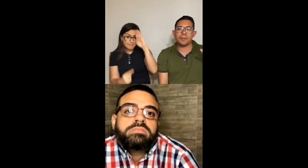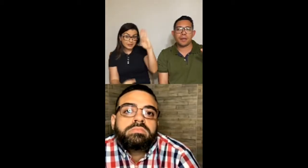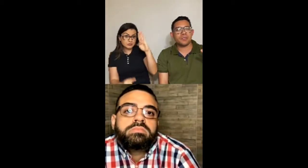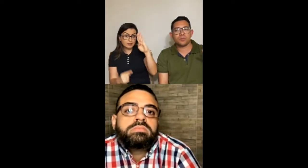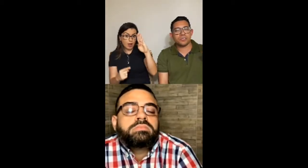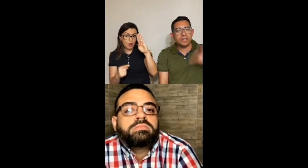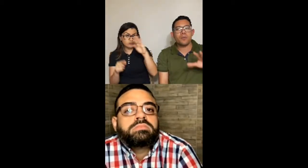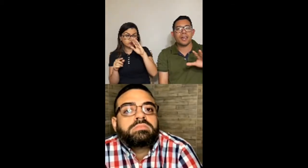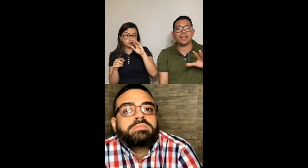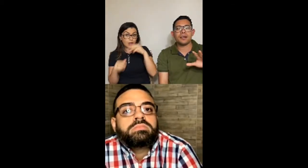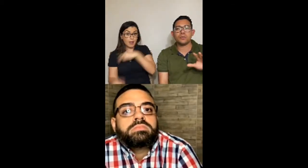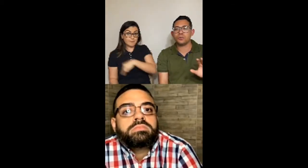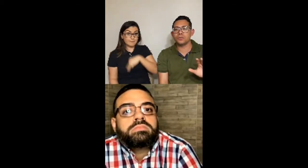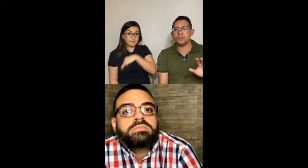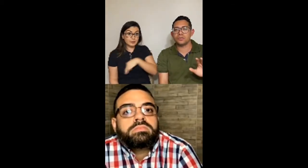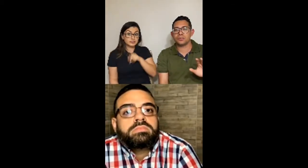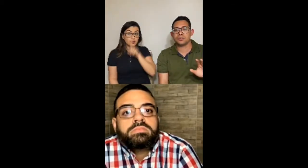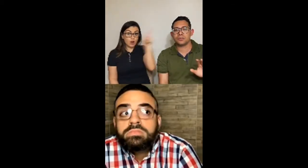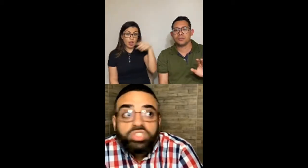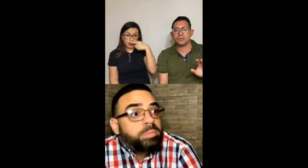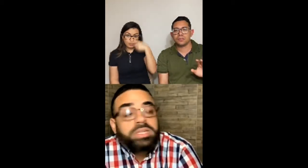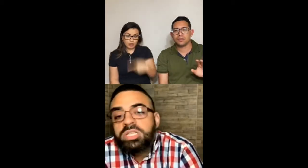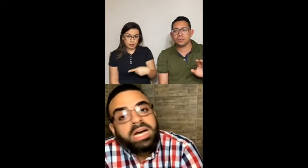para missões não era o surdo.